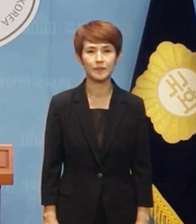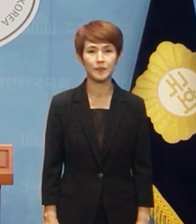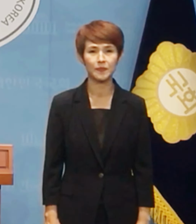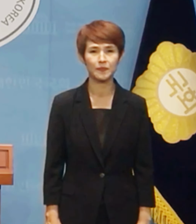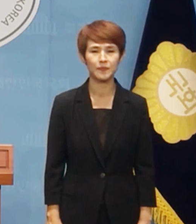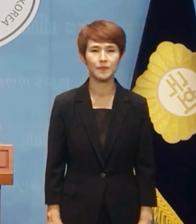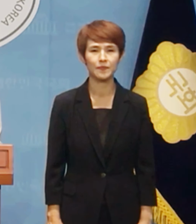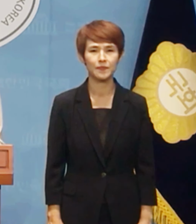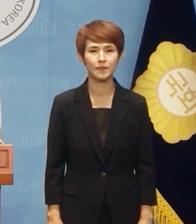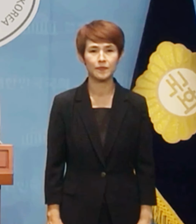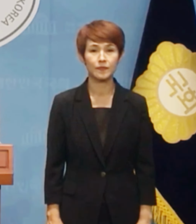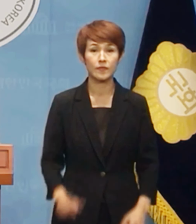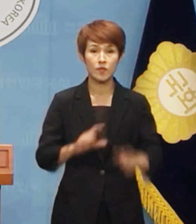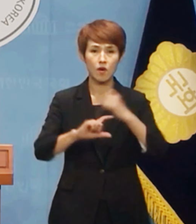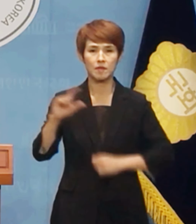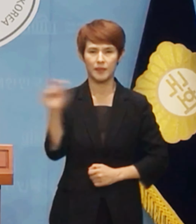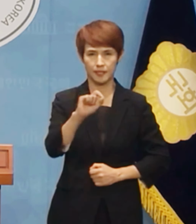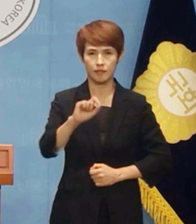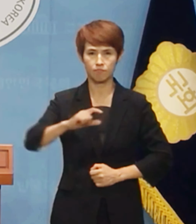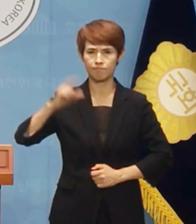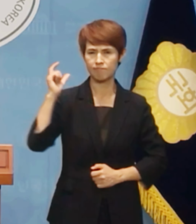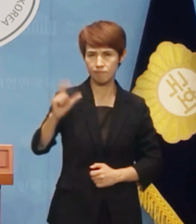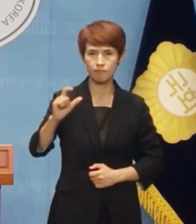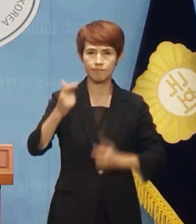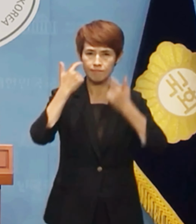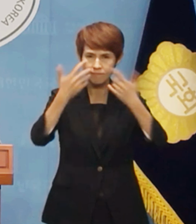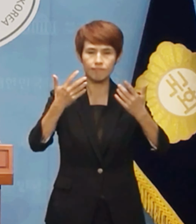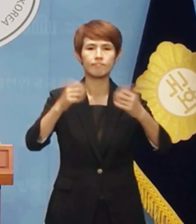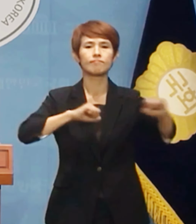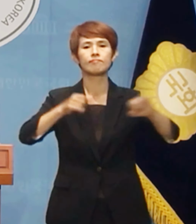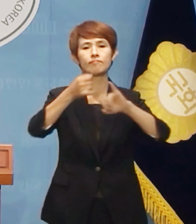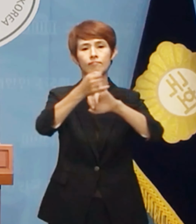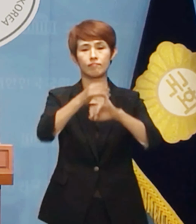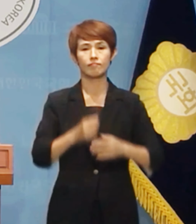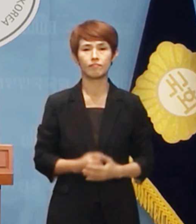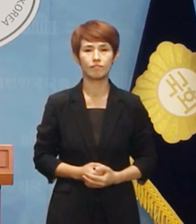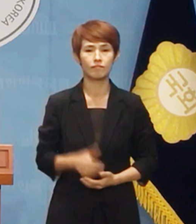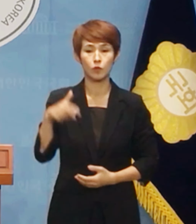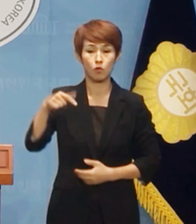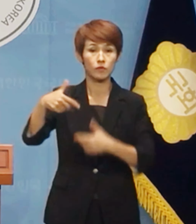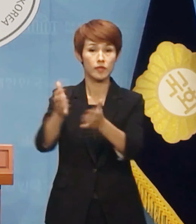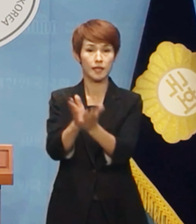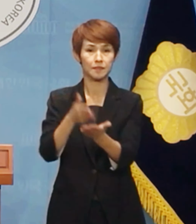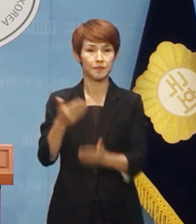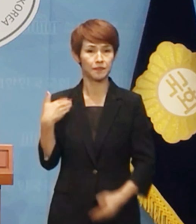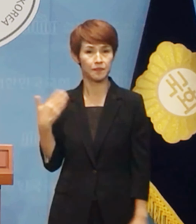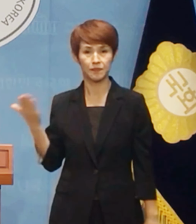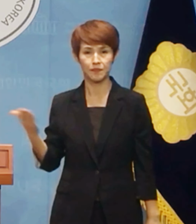네 브리핑 시작하겠습니다 더 빠르게 더 강하게 더 선명하게 행동하겠습니다 조국 혁신당 대변인